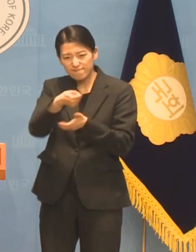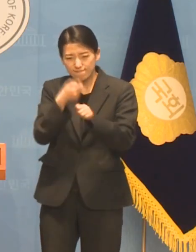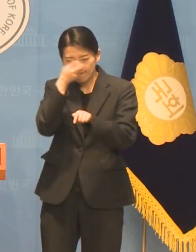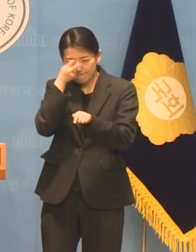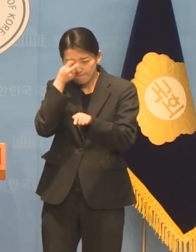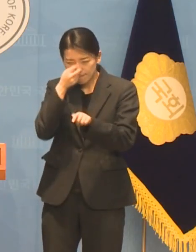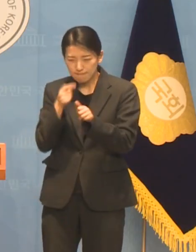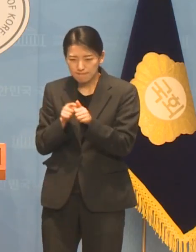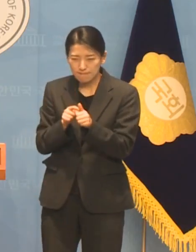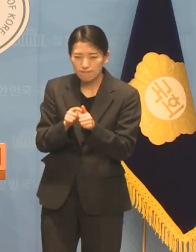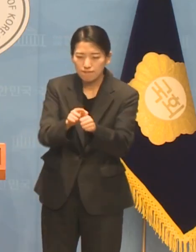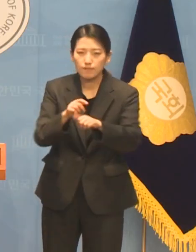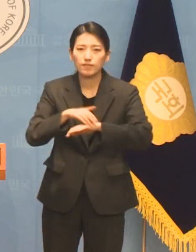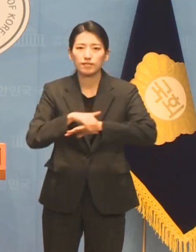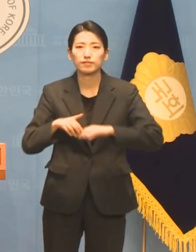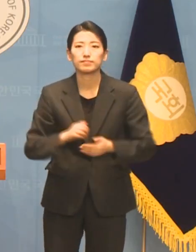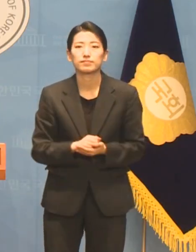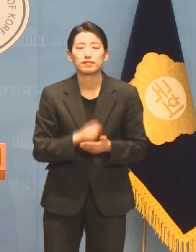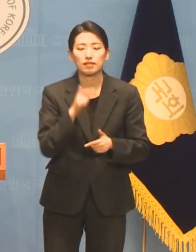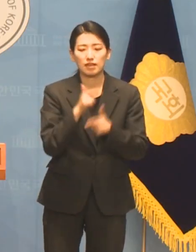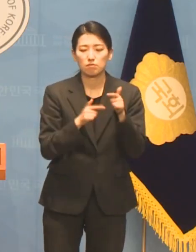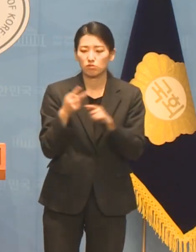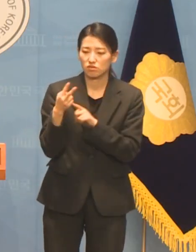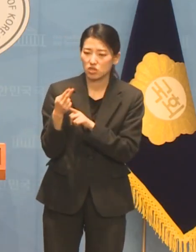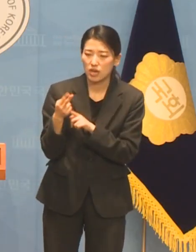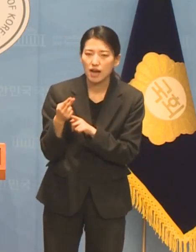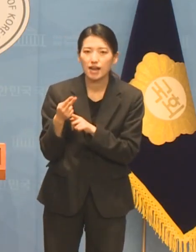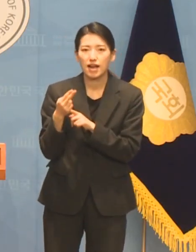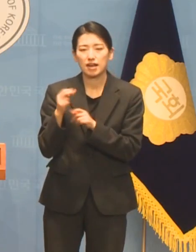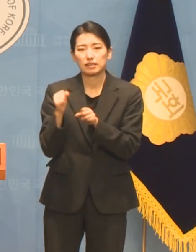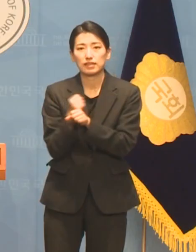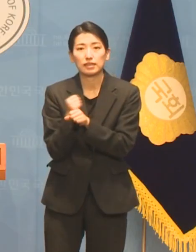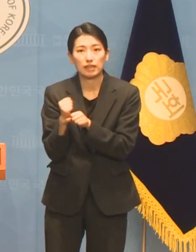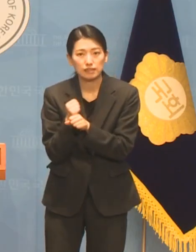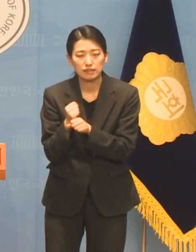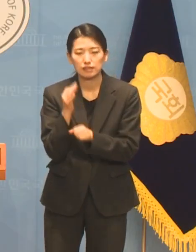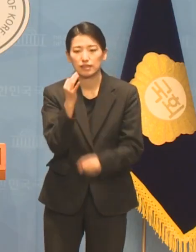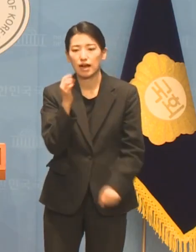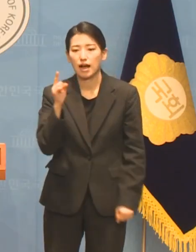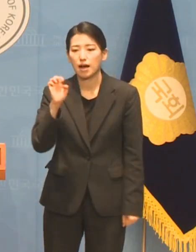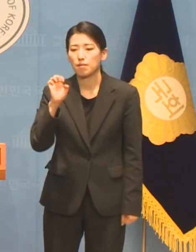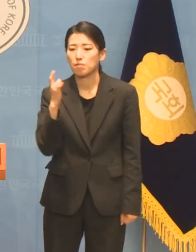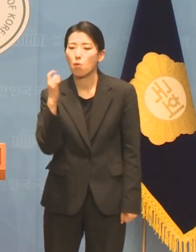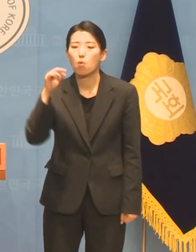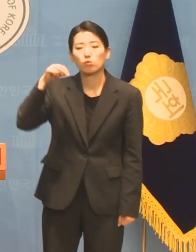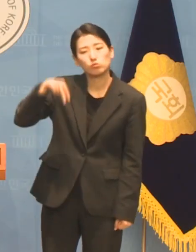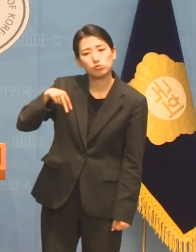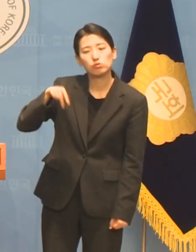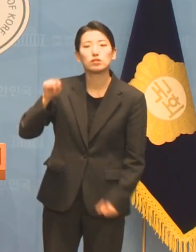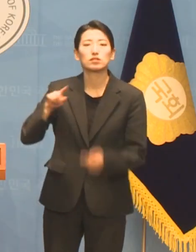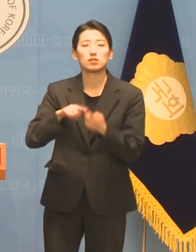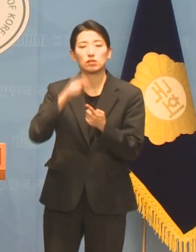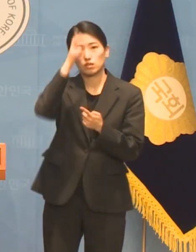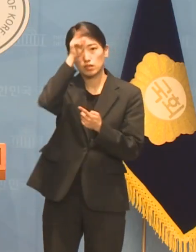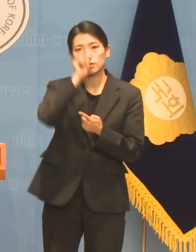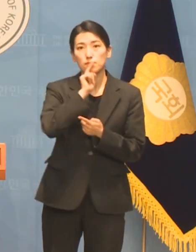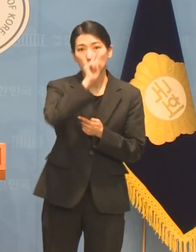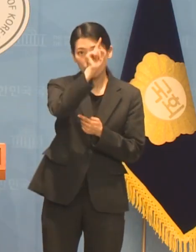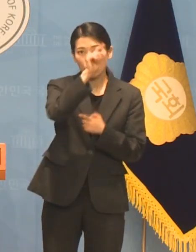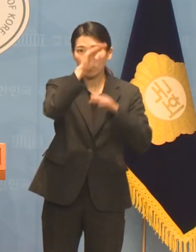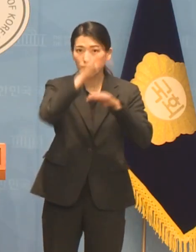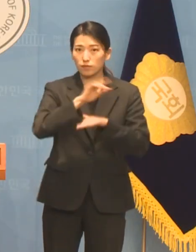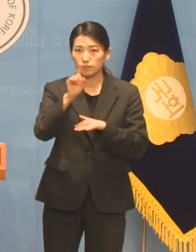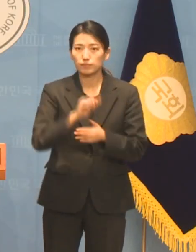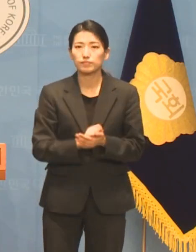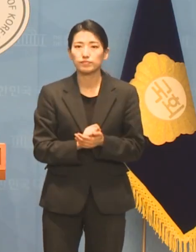대응하겠습니다. 나무젓가락 자작극, 허위주장 유튜브 채널 아포유에 대한 경찰 고발을 현황을 보고드리겠습니다.